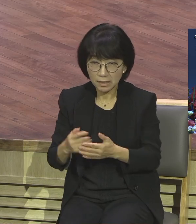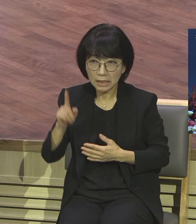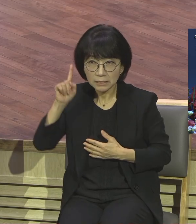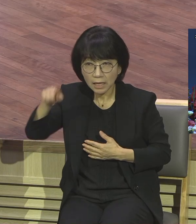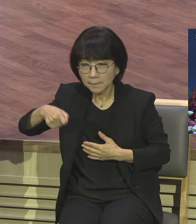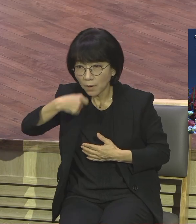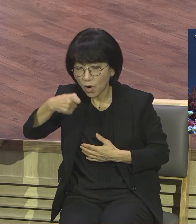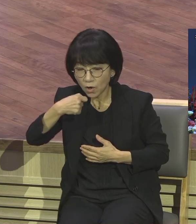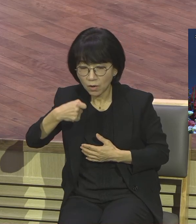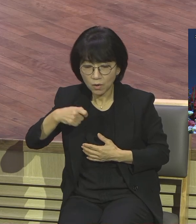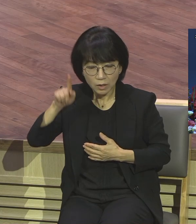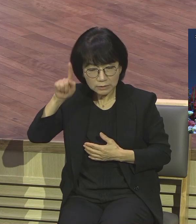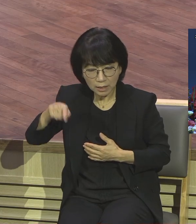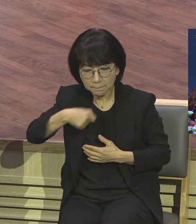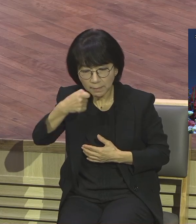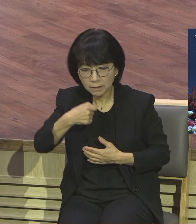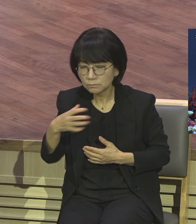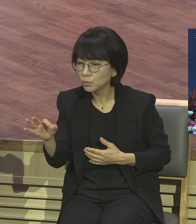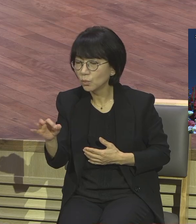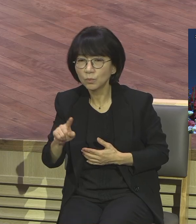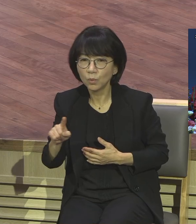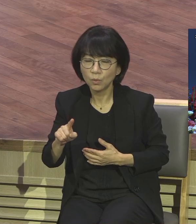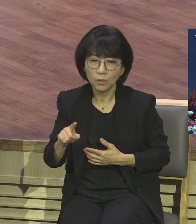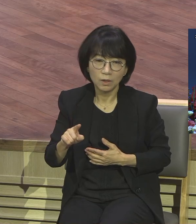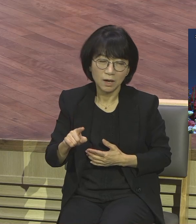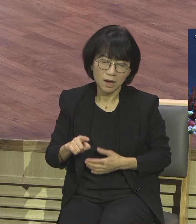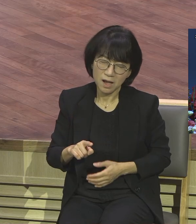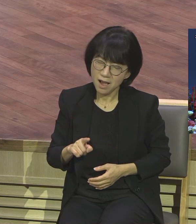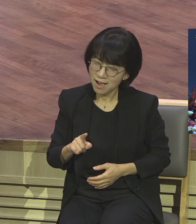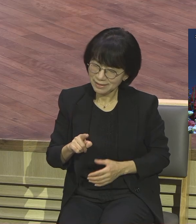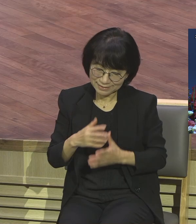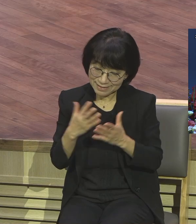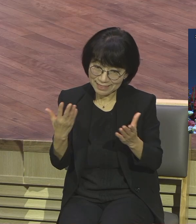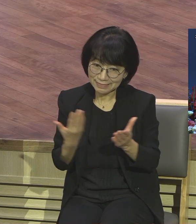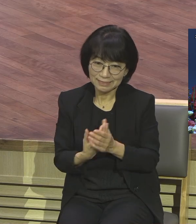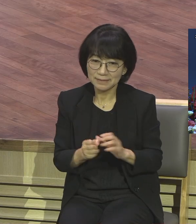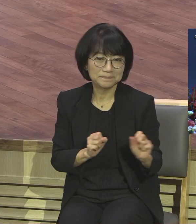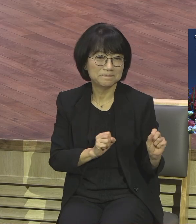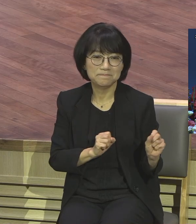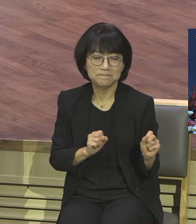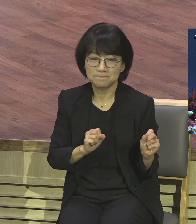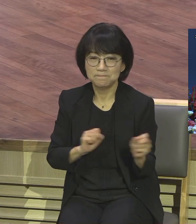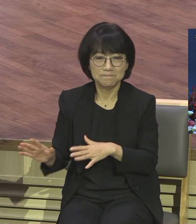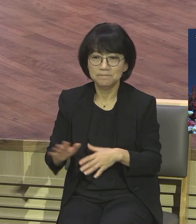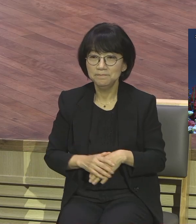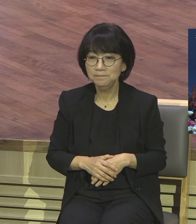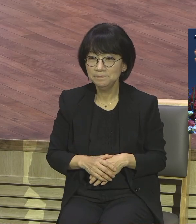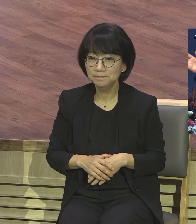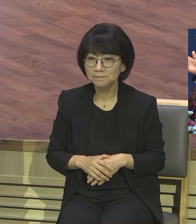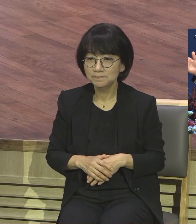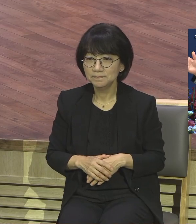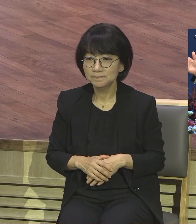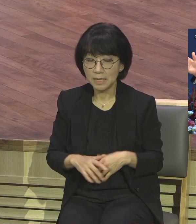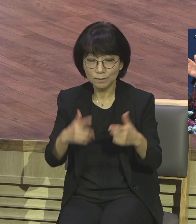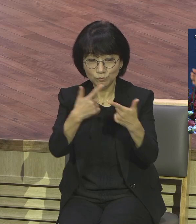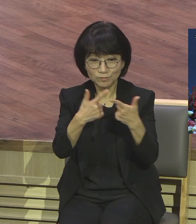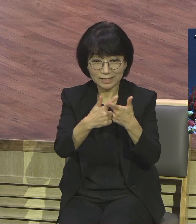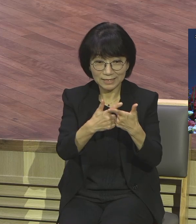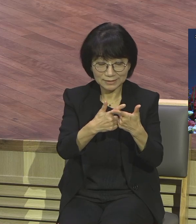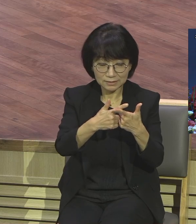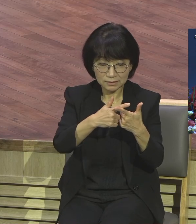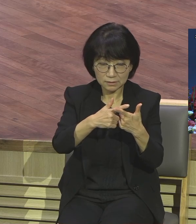내일 뭘 먹을 생활비 하나님 아십니다. 통장 자체가 없었습니다. 서울로 가라 서울